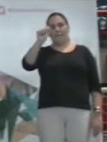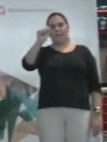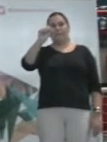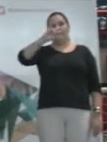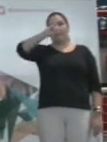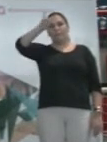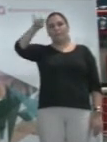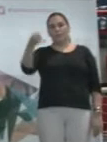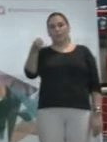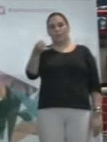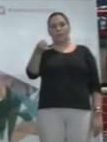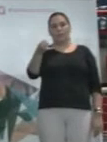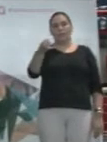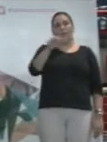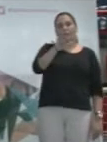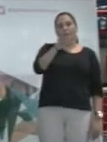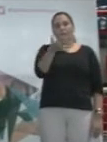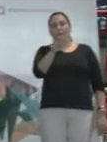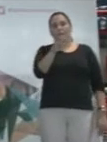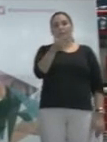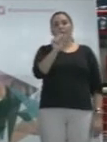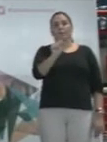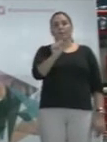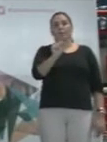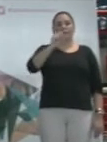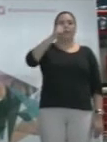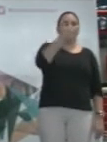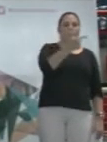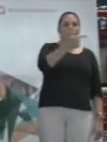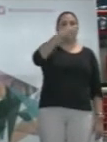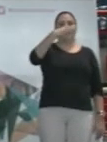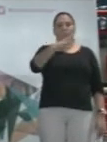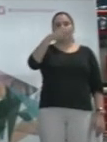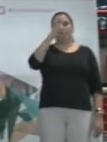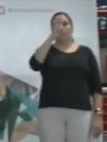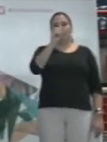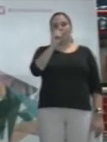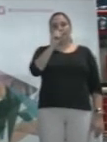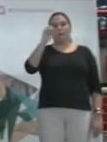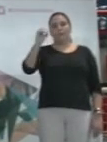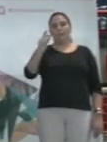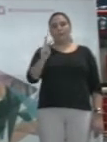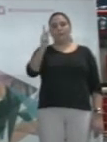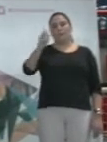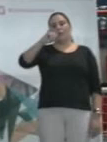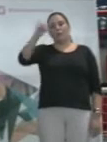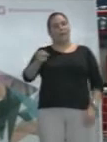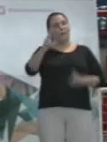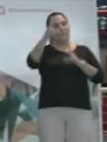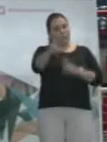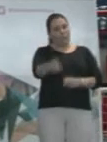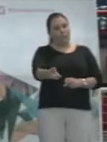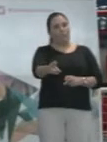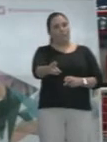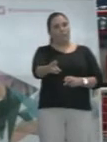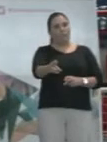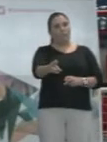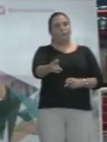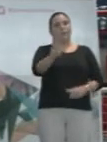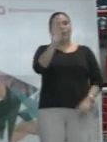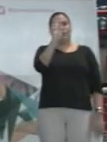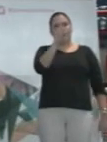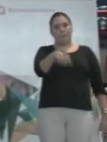23,5 megajoule é aproximadamente o quê? 23.500 kilojoules, que foi o que você obteve aí, ó.